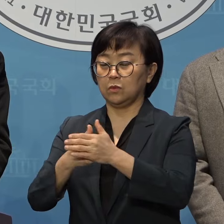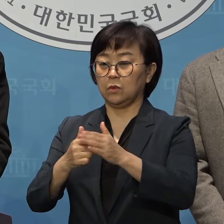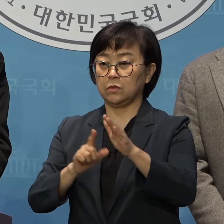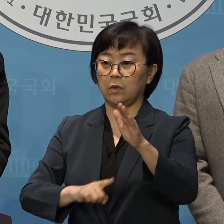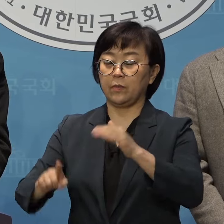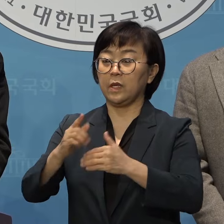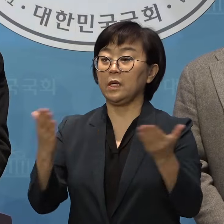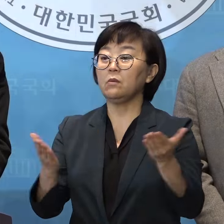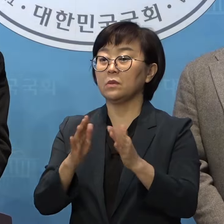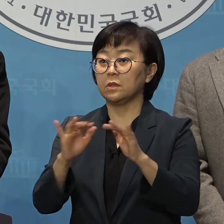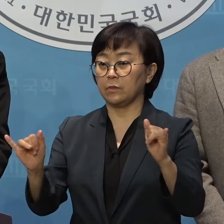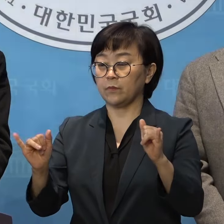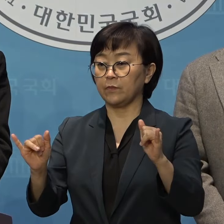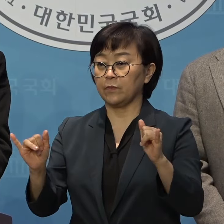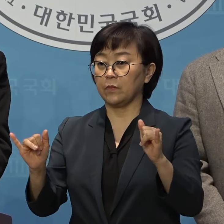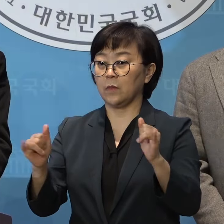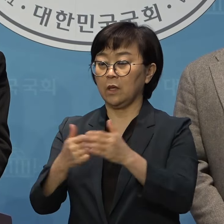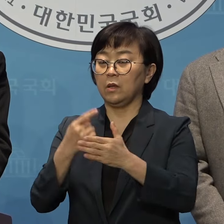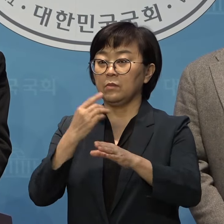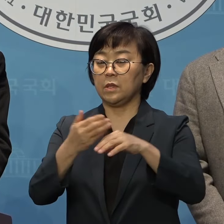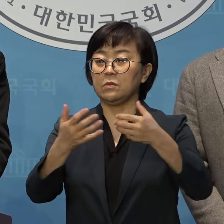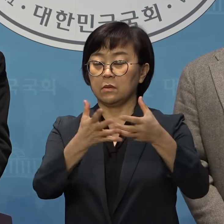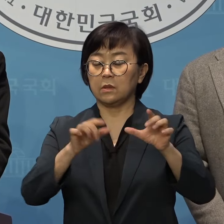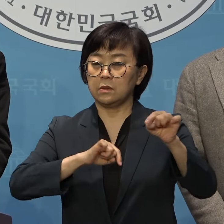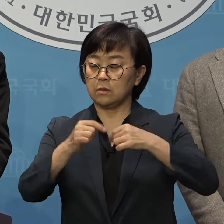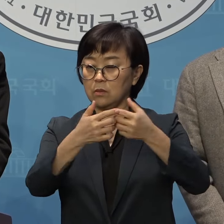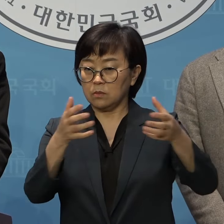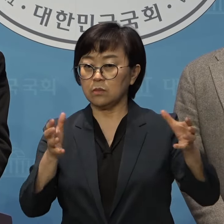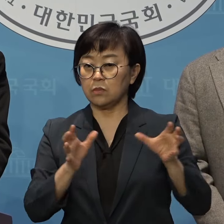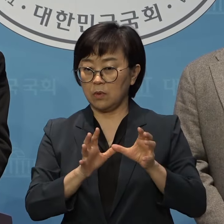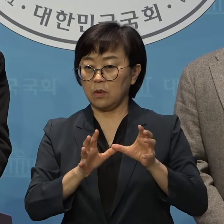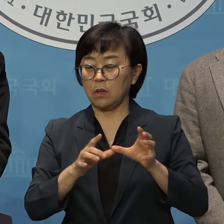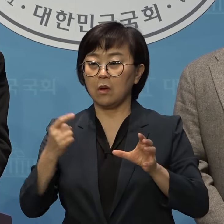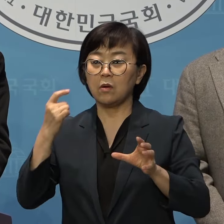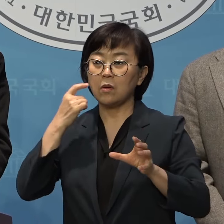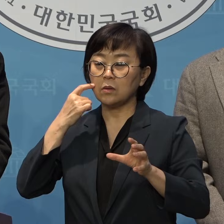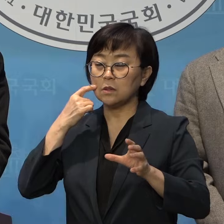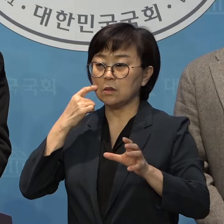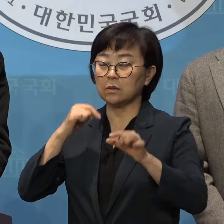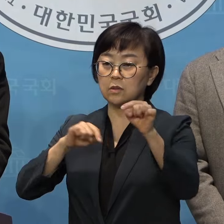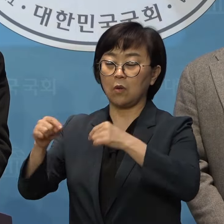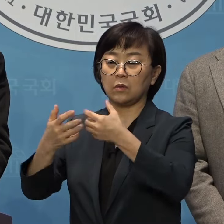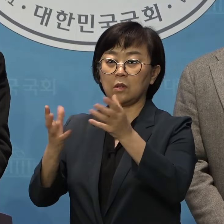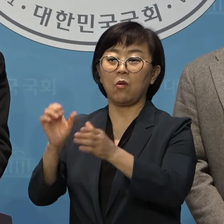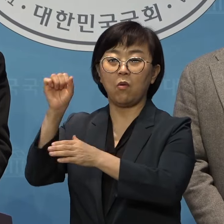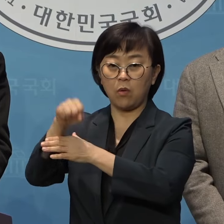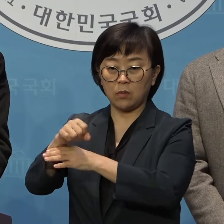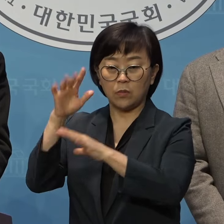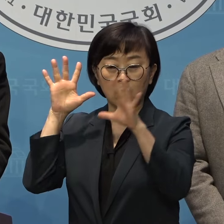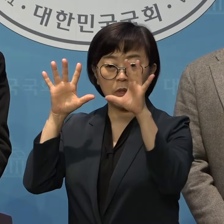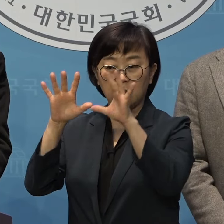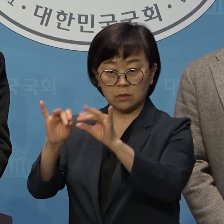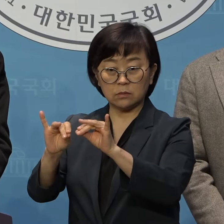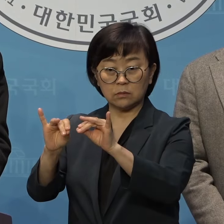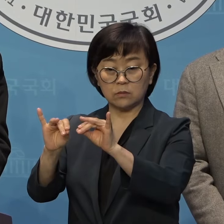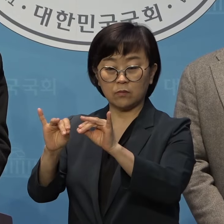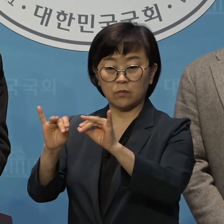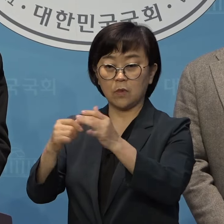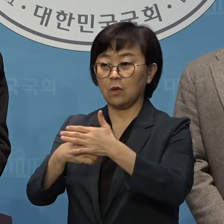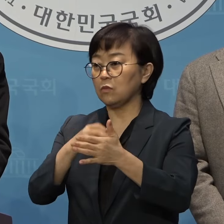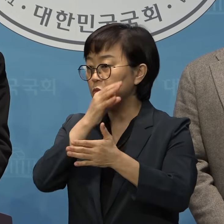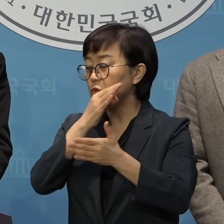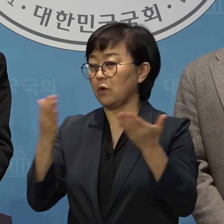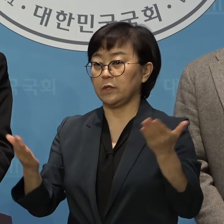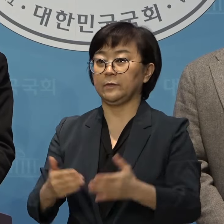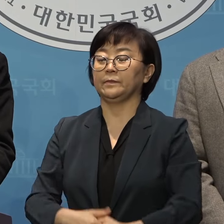공동선대위원장으로 일하면서 민주당 지도부의 위성정당 허용 결정에 제가 동의한 것도